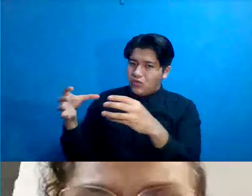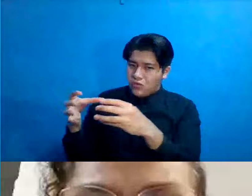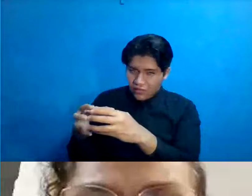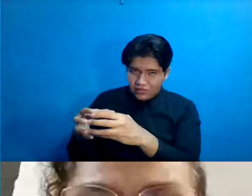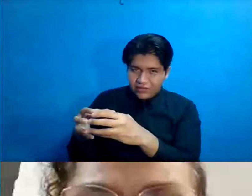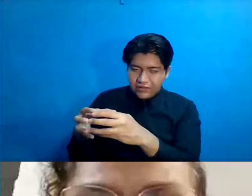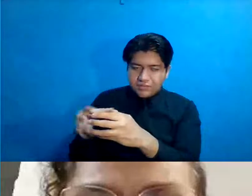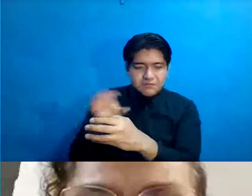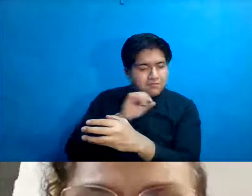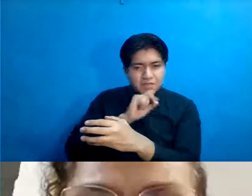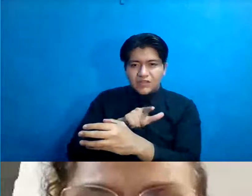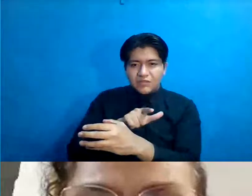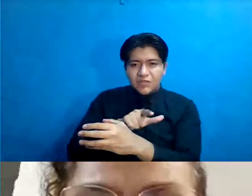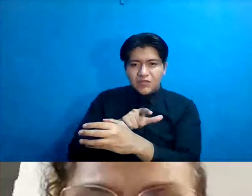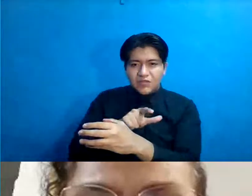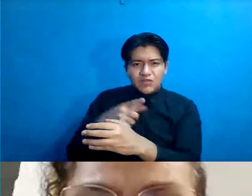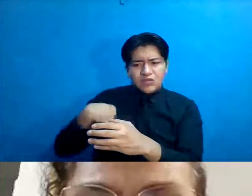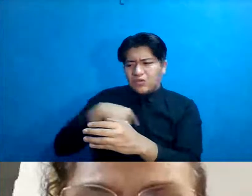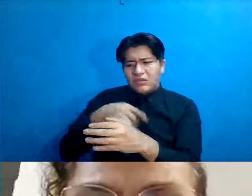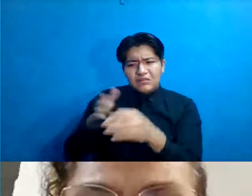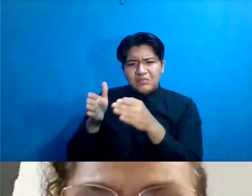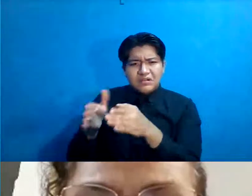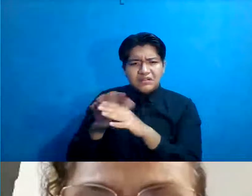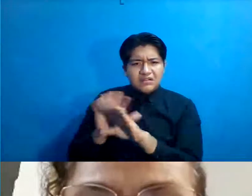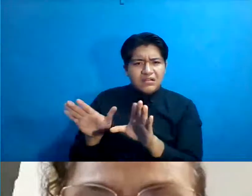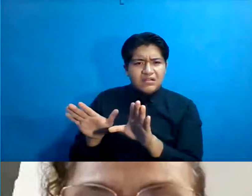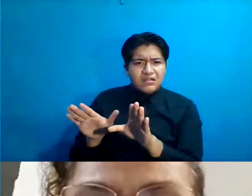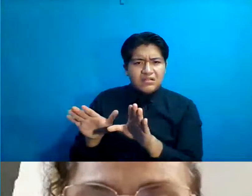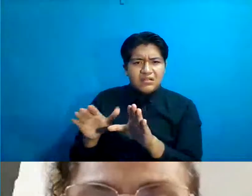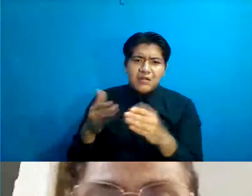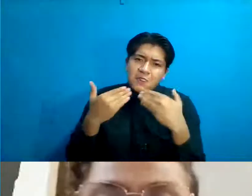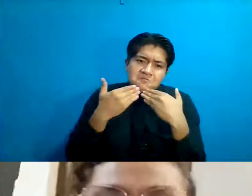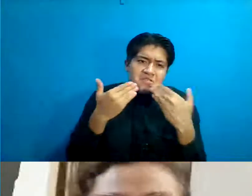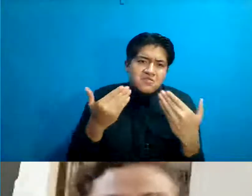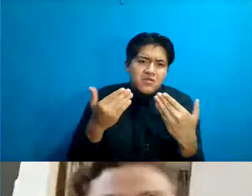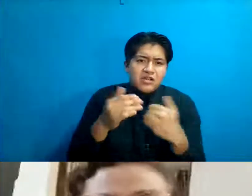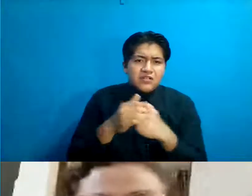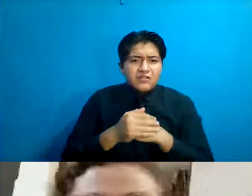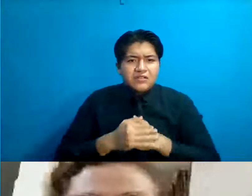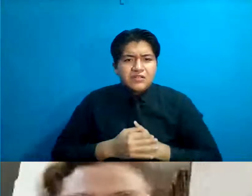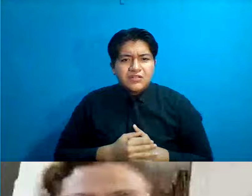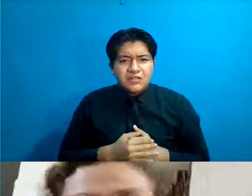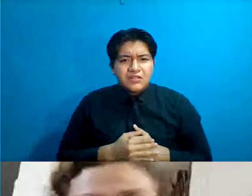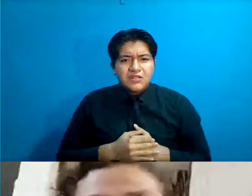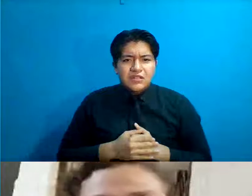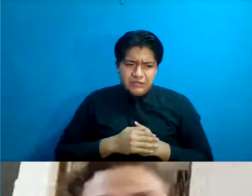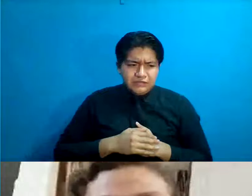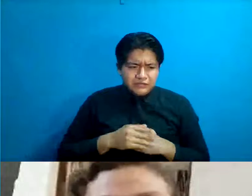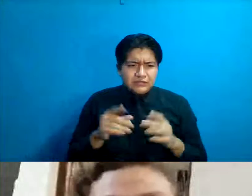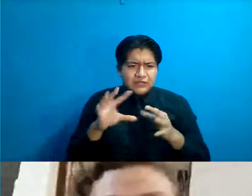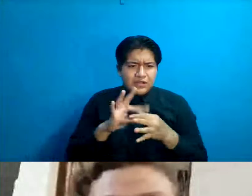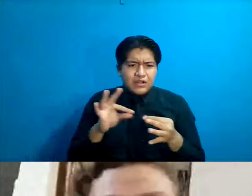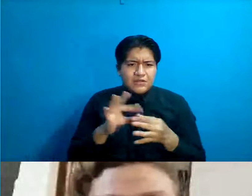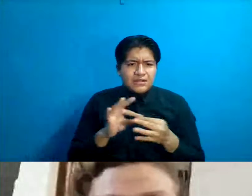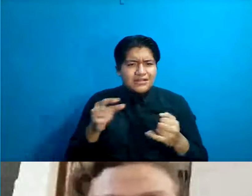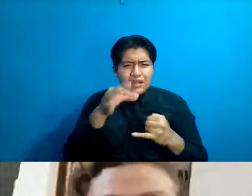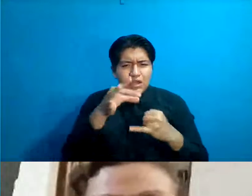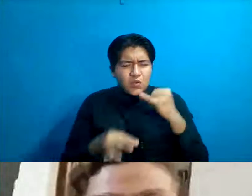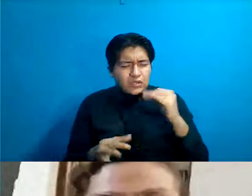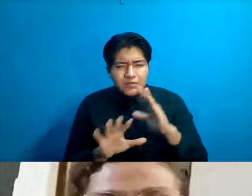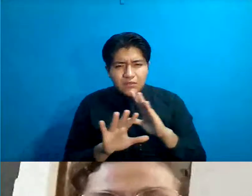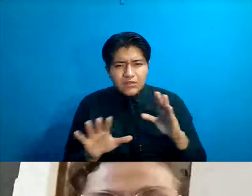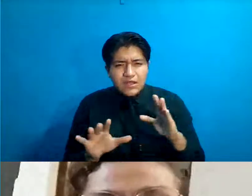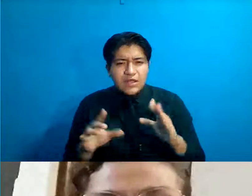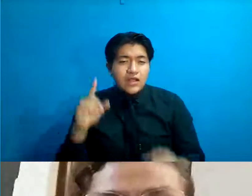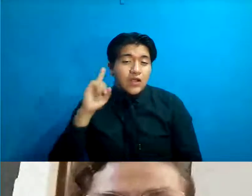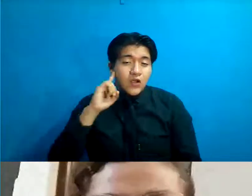solamente está esta parte, y bueno, podemos también precisar como último punto que el sordo